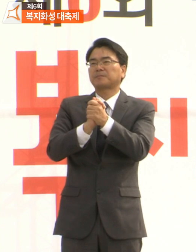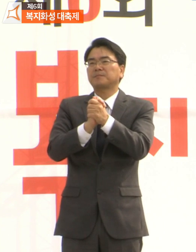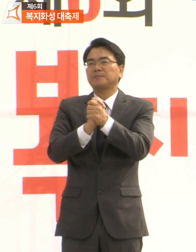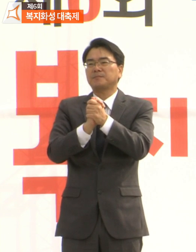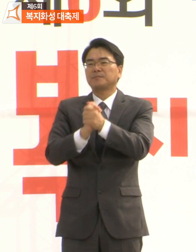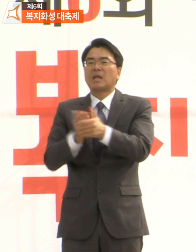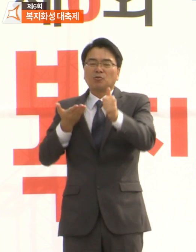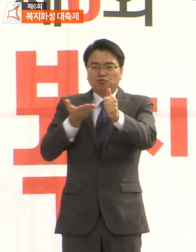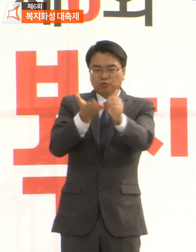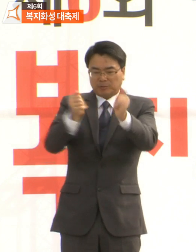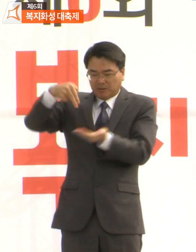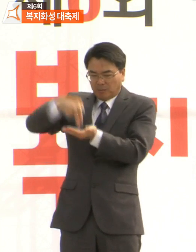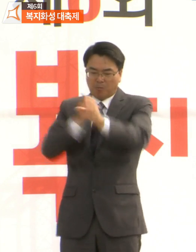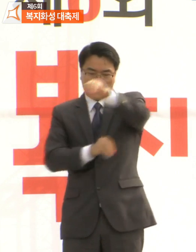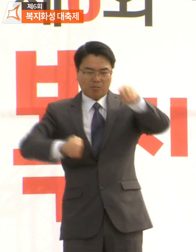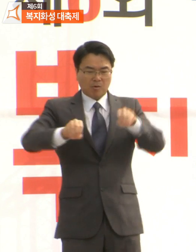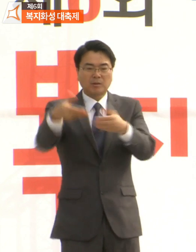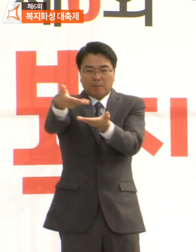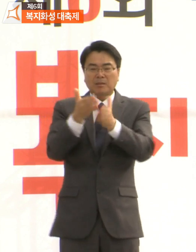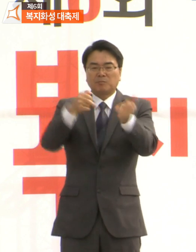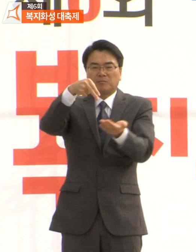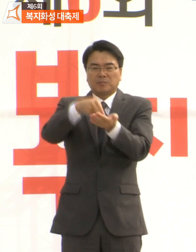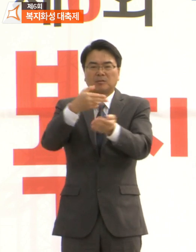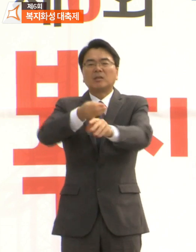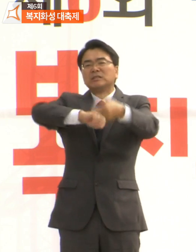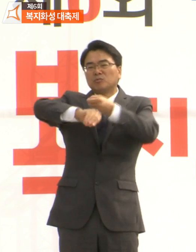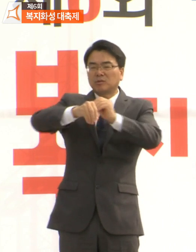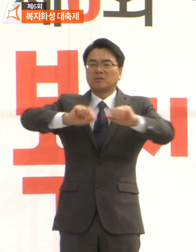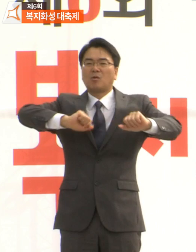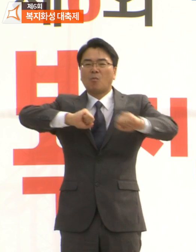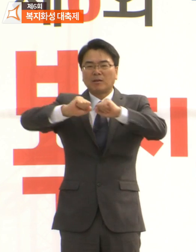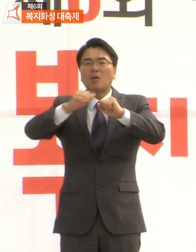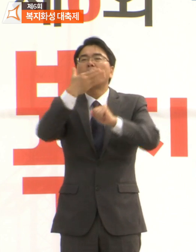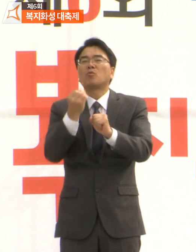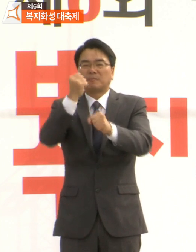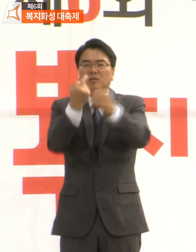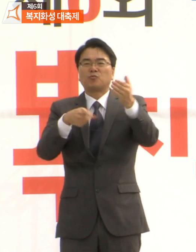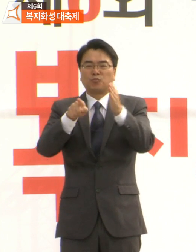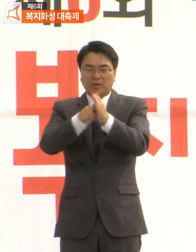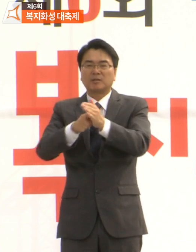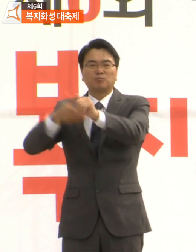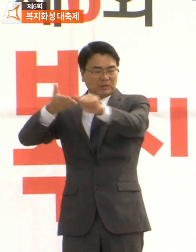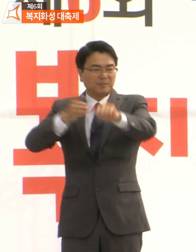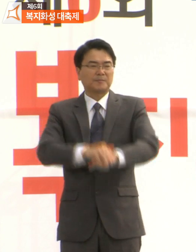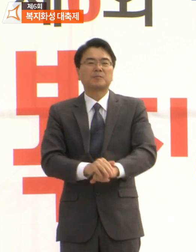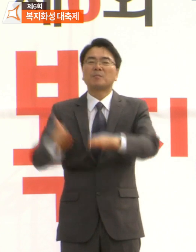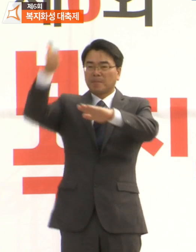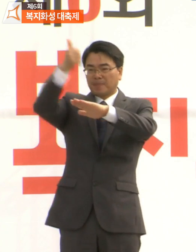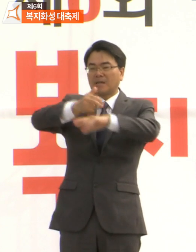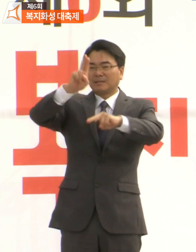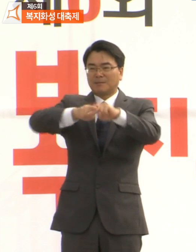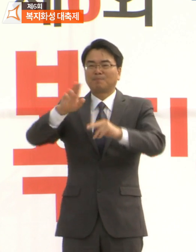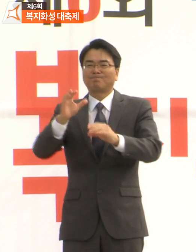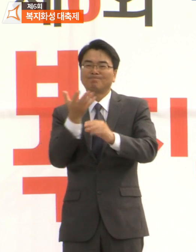공급자 중심에서 수요자 중심의 능동적인 지역사회 복지를 이루어 나가기를 간구합니다. 끝으로 이